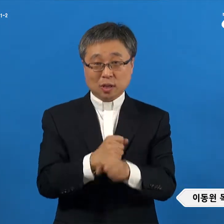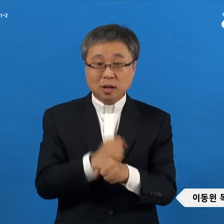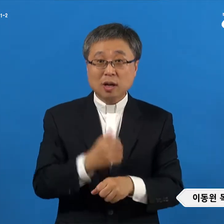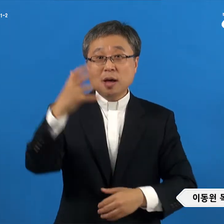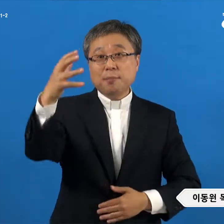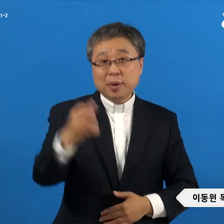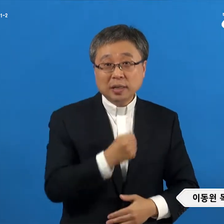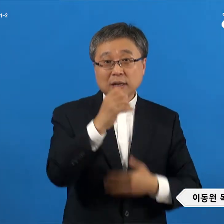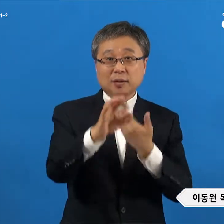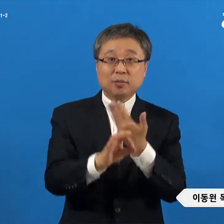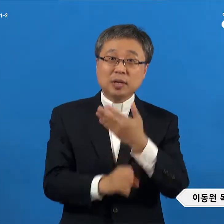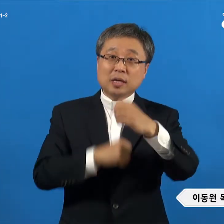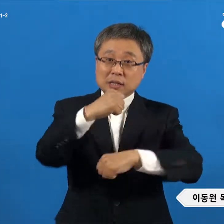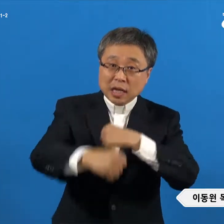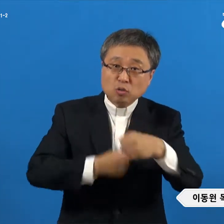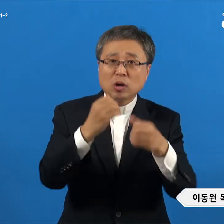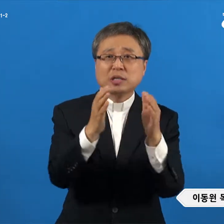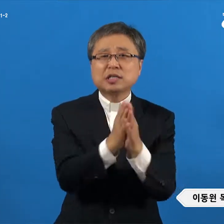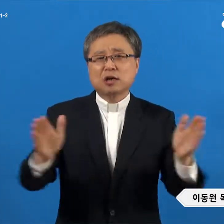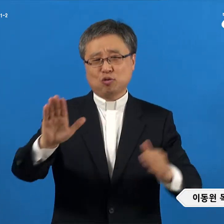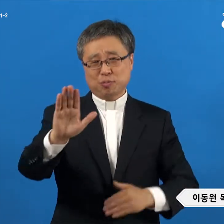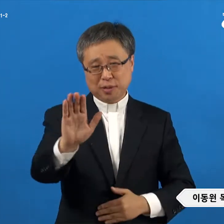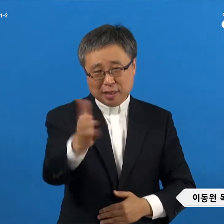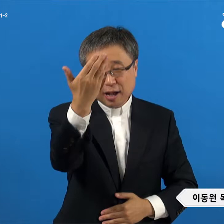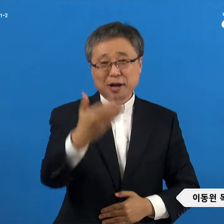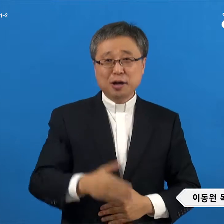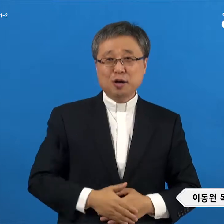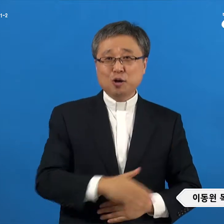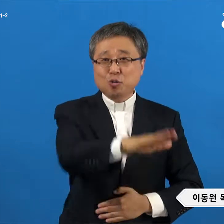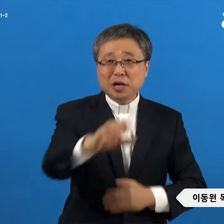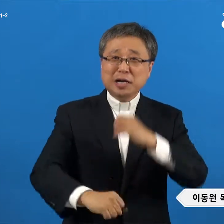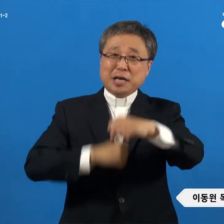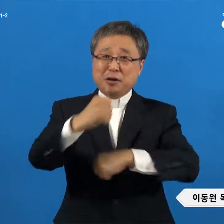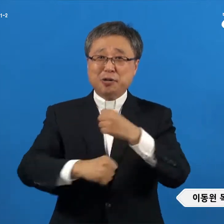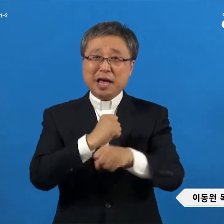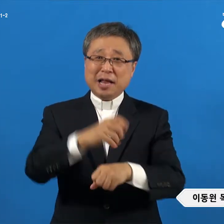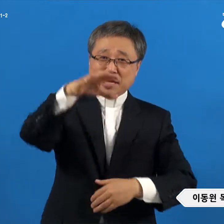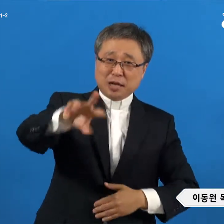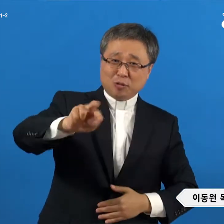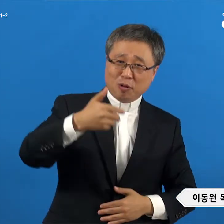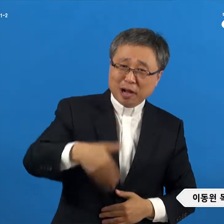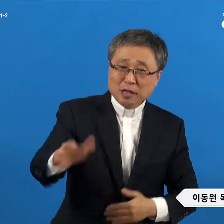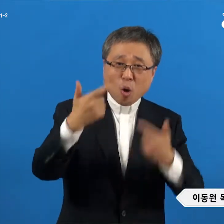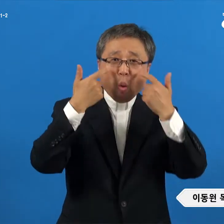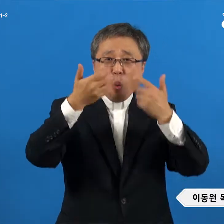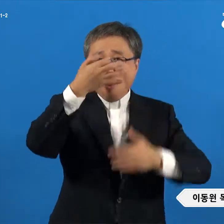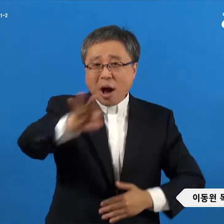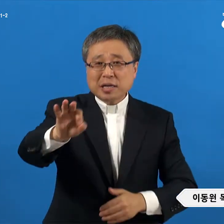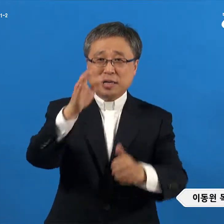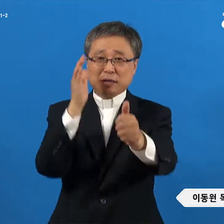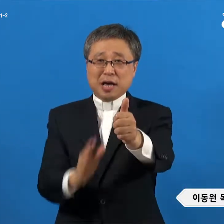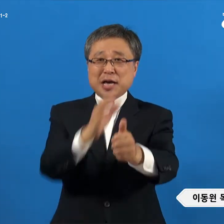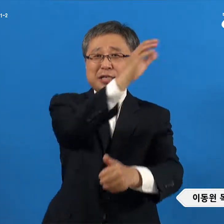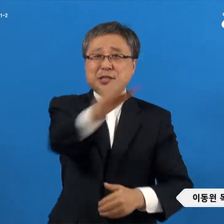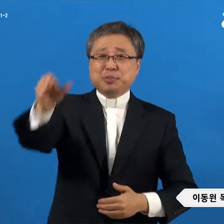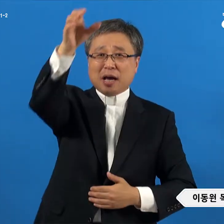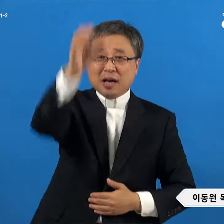받아들이면 자유가 시작됩니다. 우리를 자유케 한 그 현장으로 돌아가 확인하십시오. 십자가, 갈보리 언덕